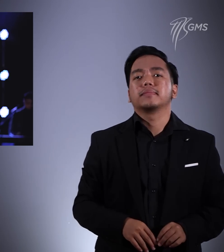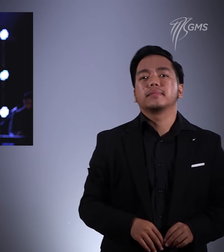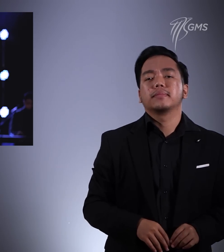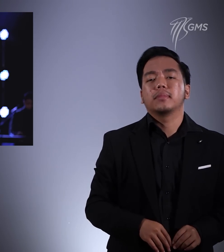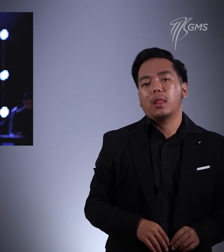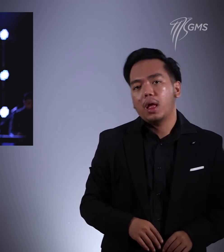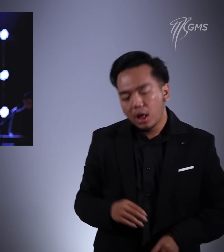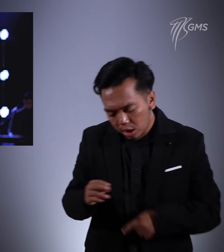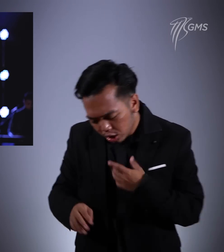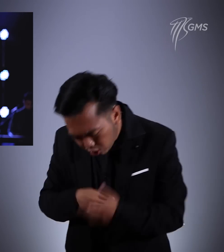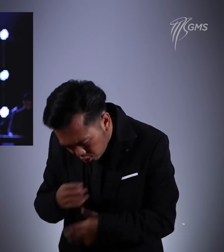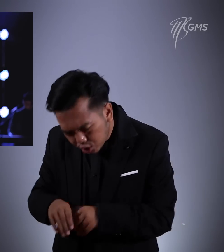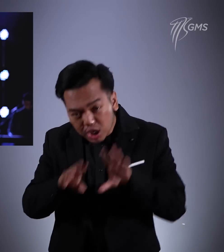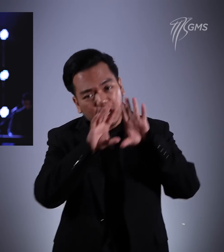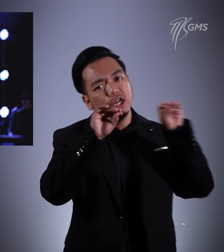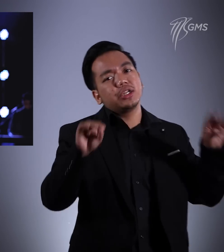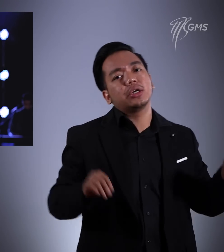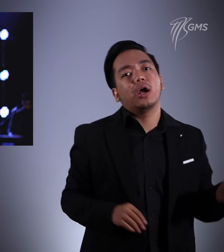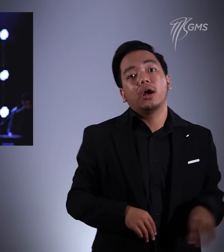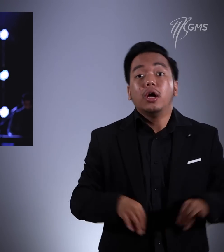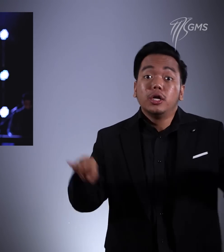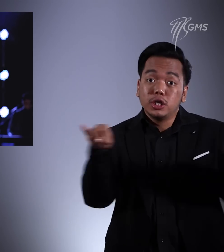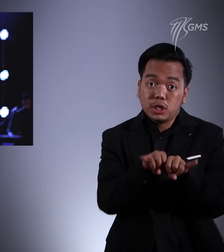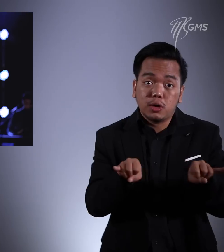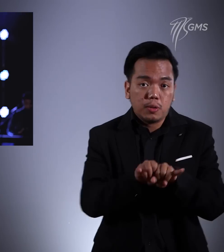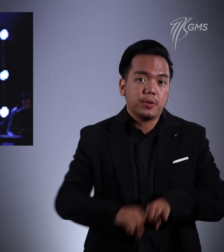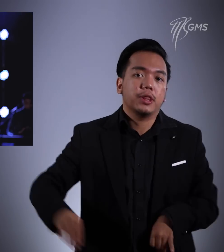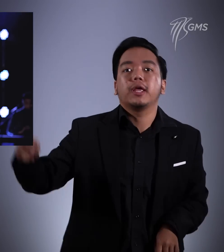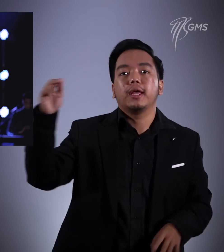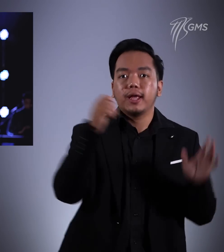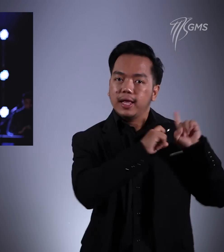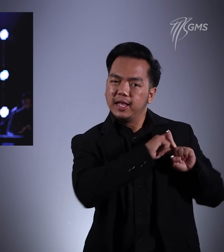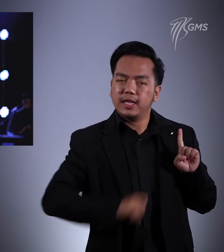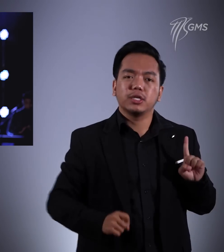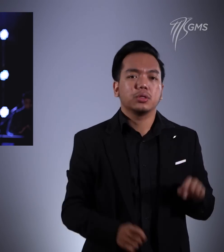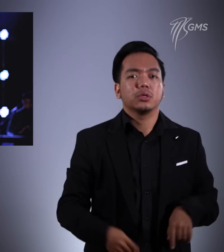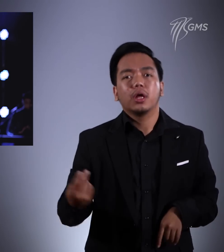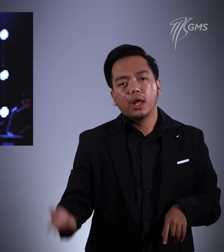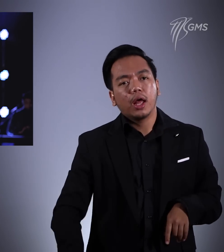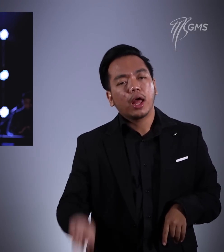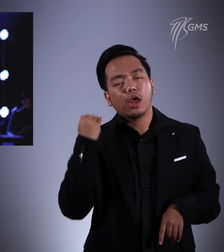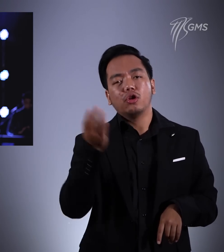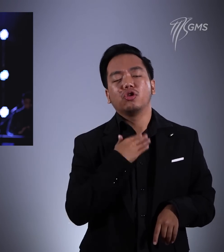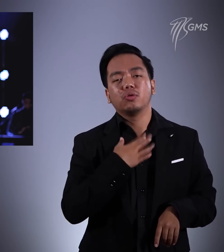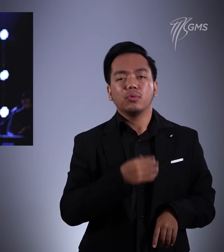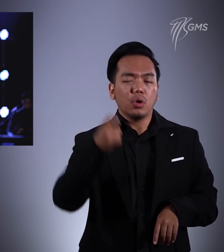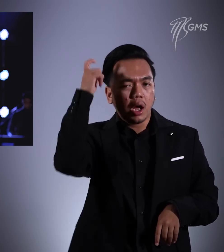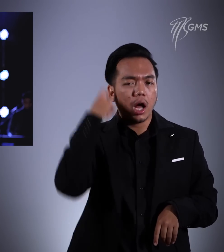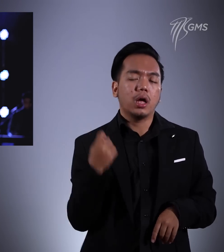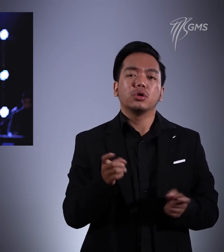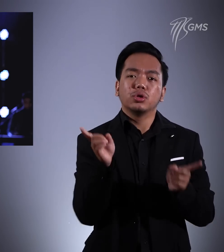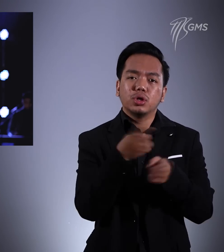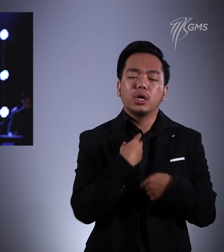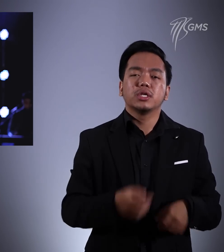kerjakan di dalam diriku keserupaan dengan Kristus. Pokoknya hidupku harus ada testimoni. Nggak tentu mujizat terjadi, tapi testimoni